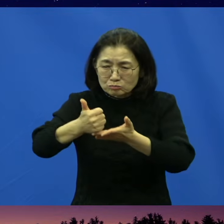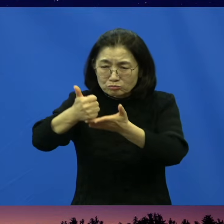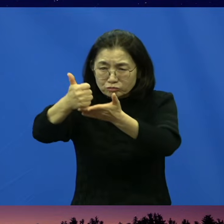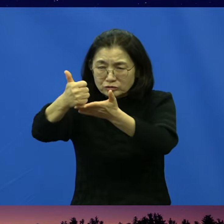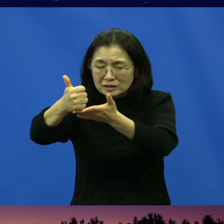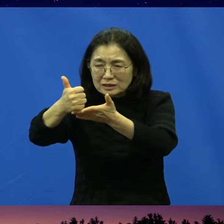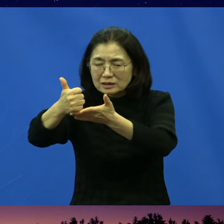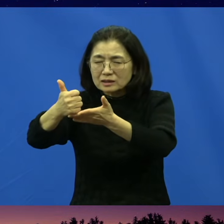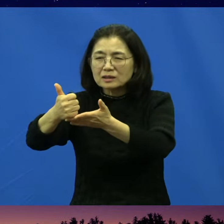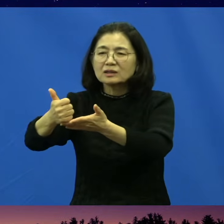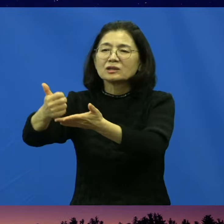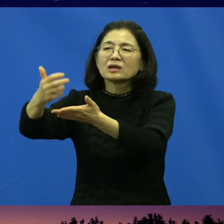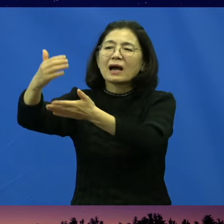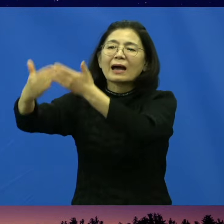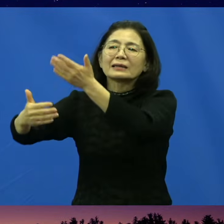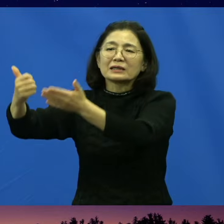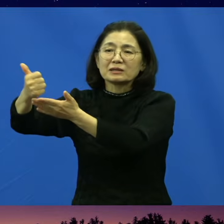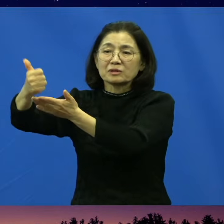핵심이에요.